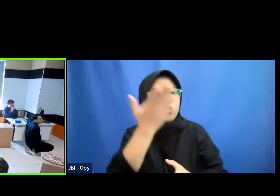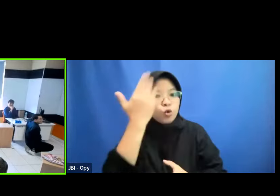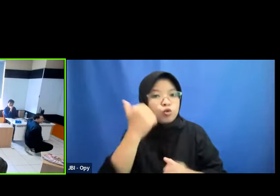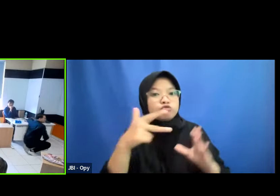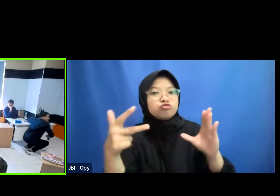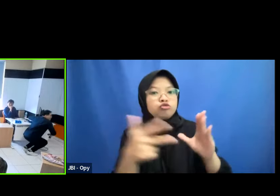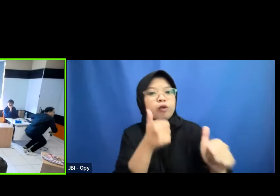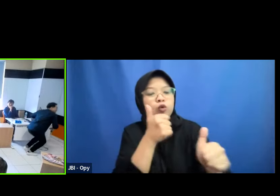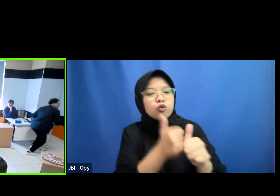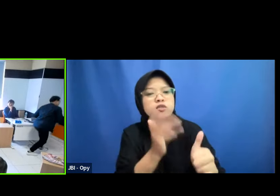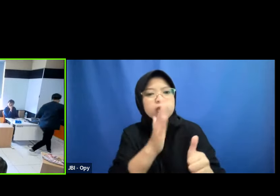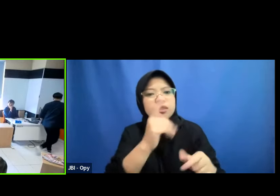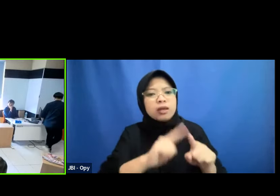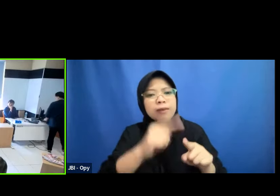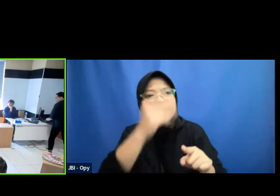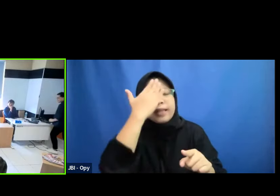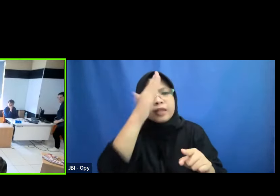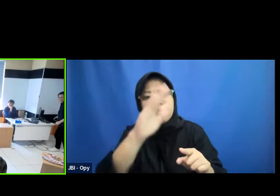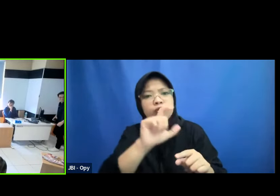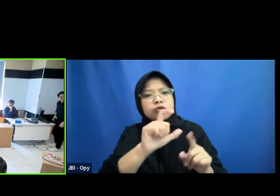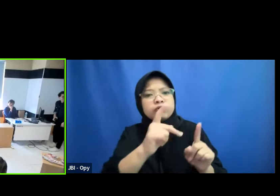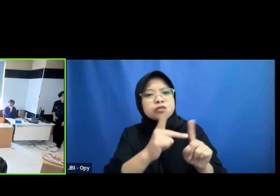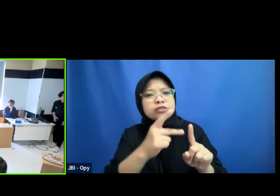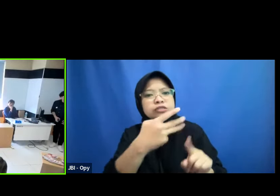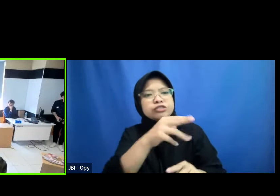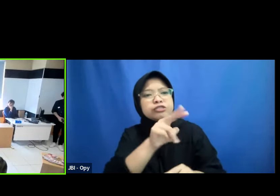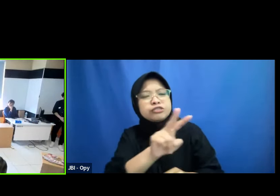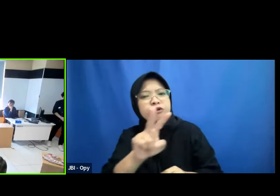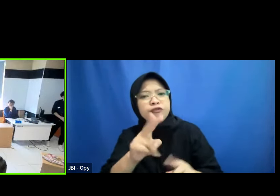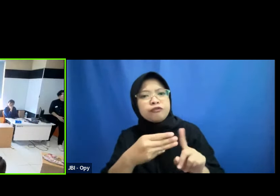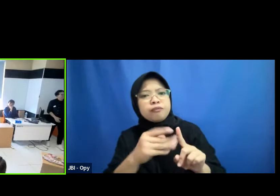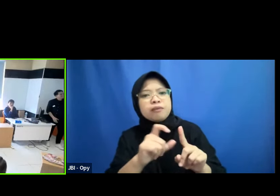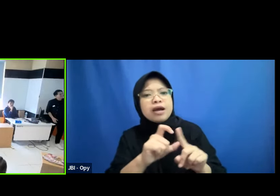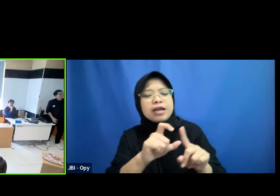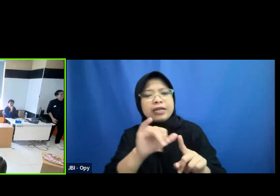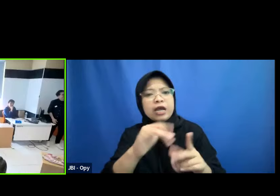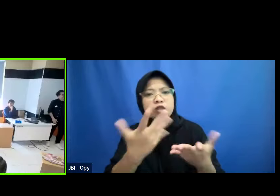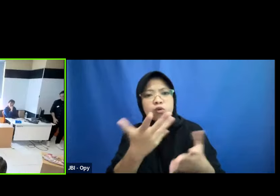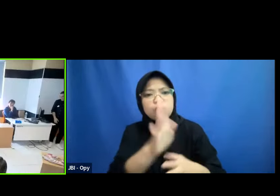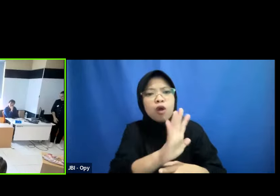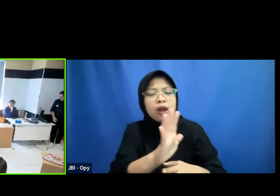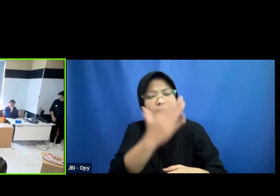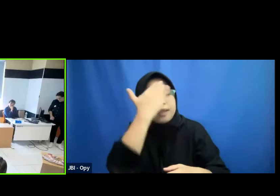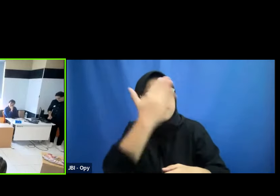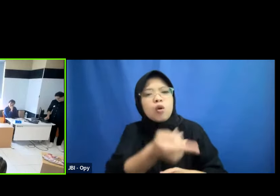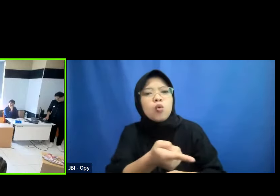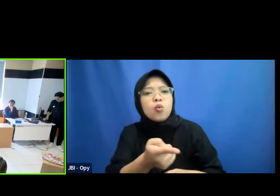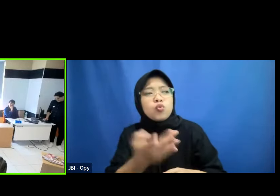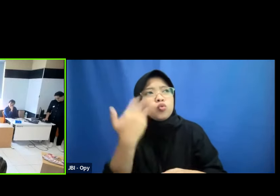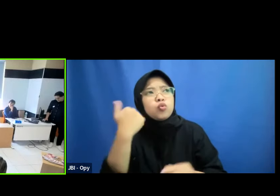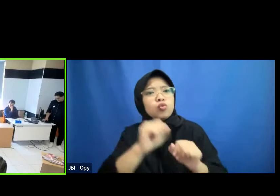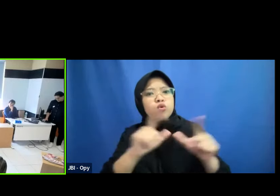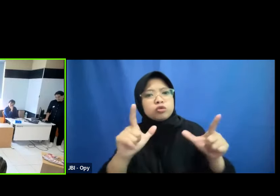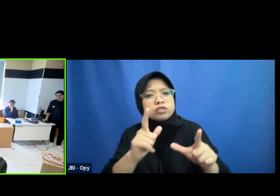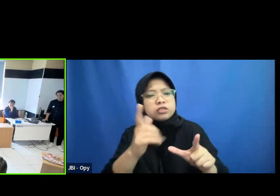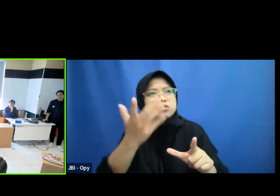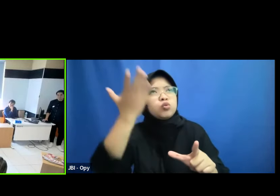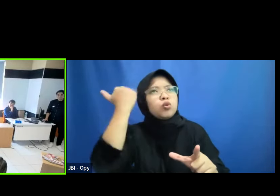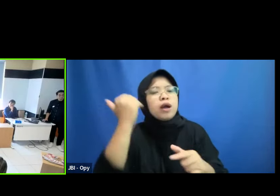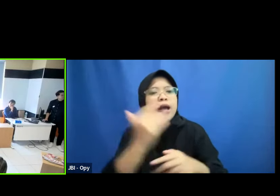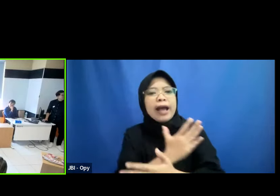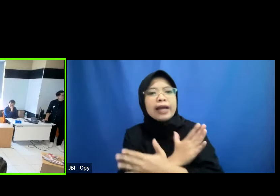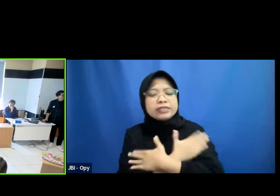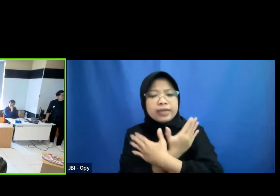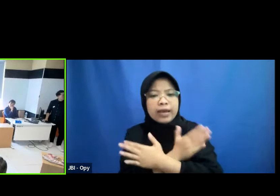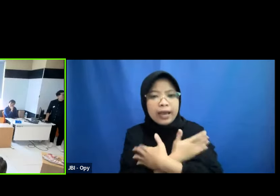Zoom tapi enggak tahu Kak chef Bu atau bukan sekitar 2020221 alumninya tuh dari Aceh dan dia